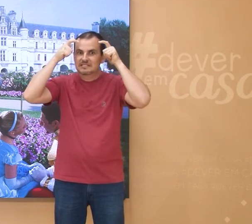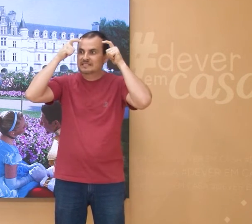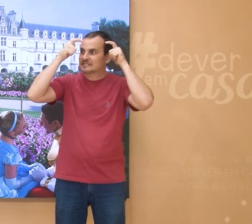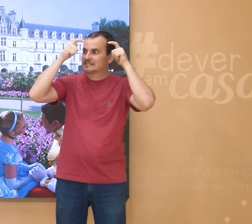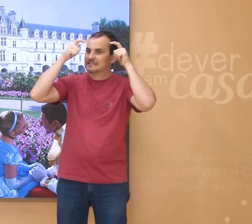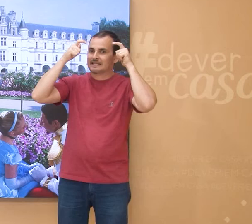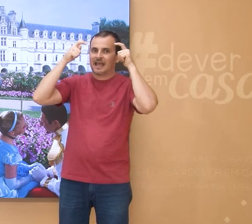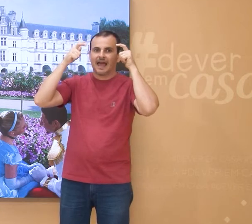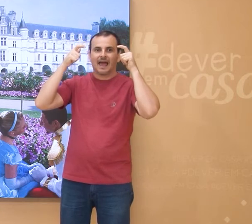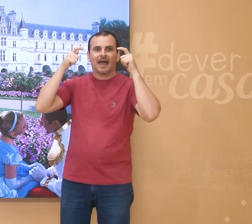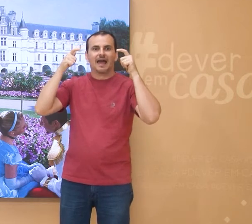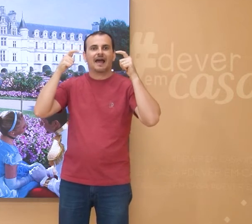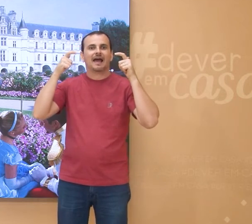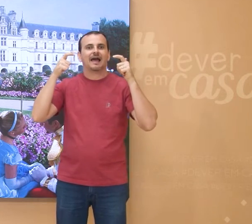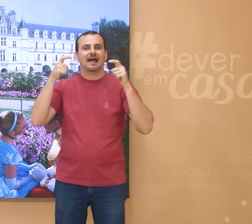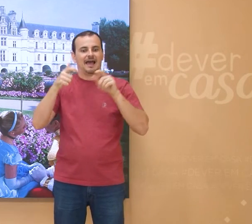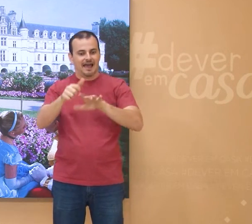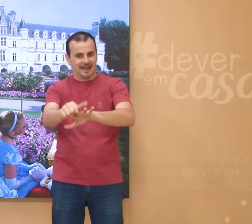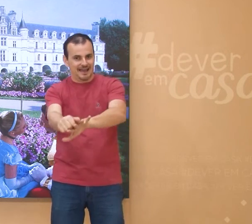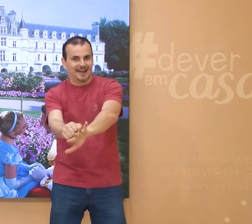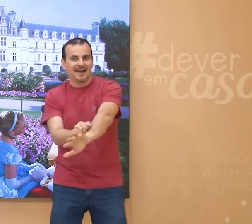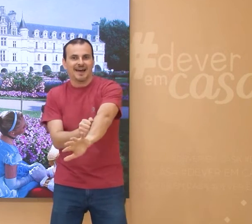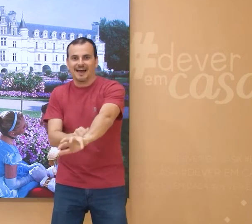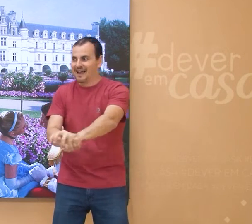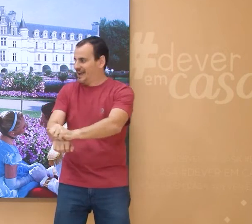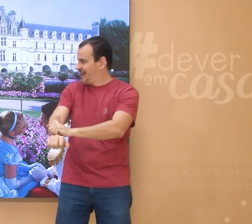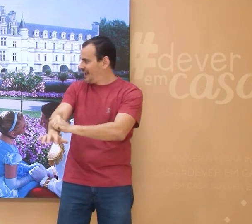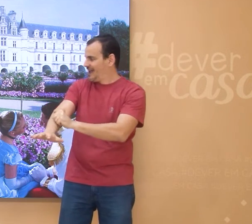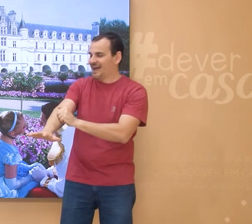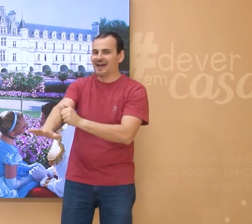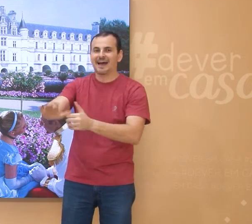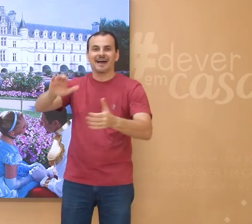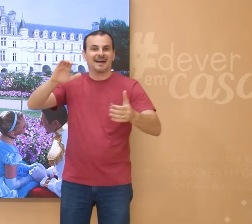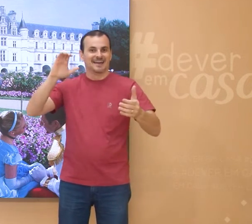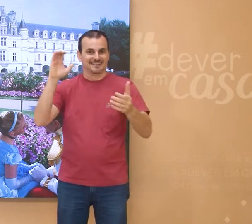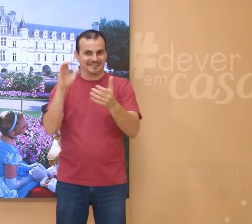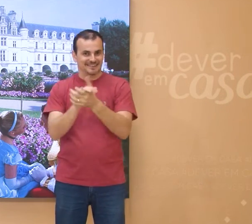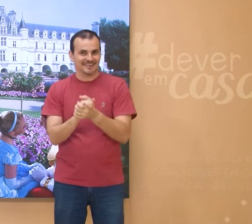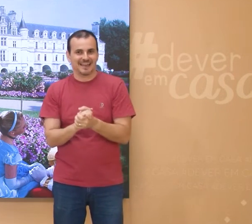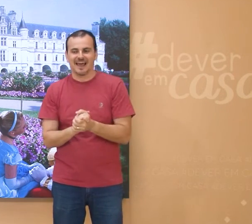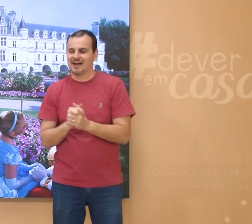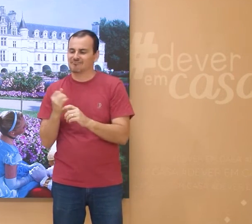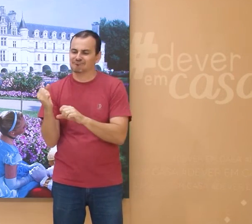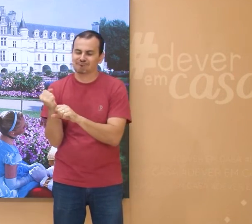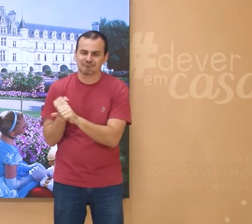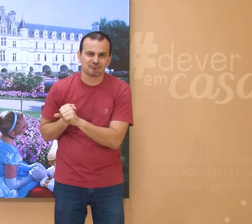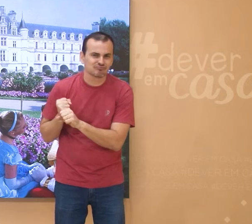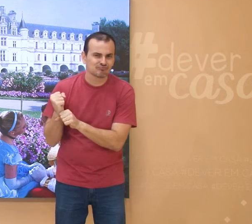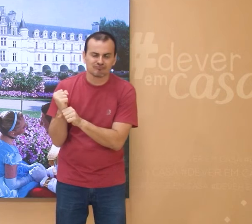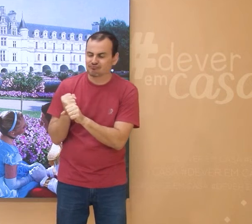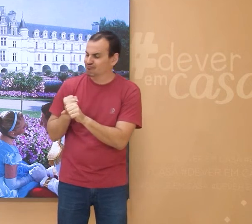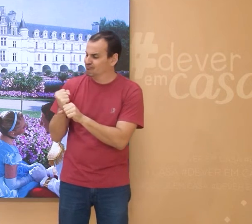O príncipe e a Cinderela casaram-se e foram felizes por muitos